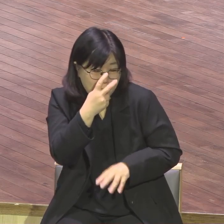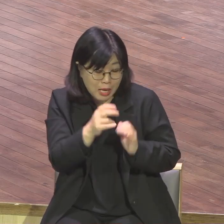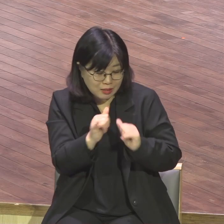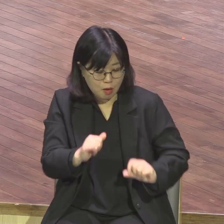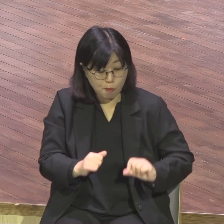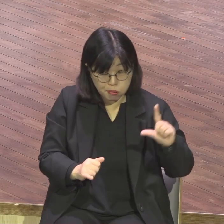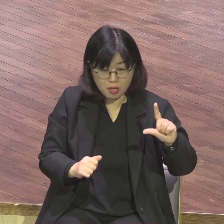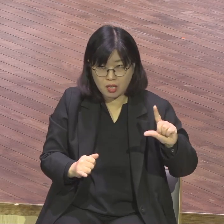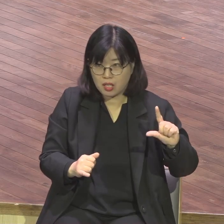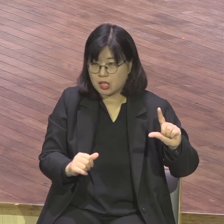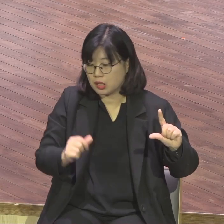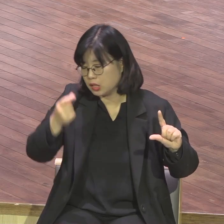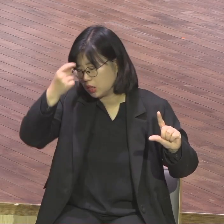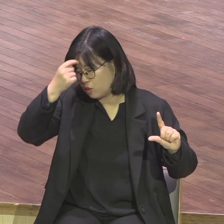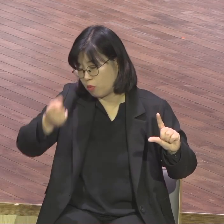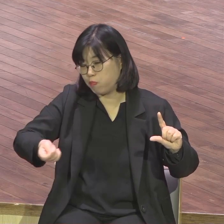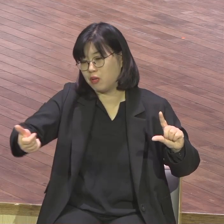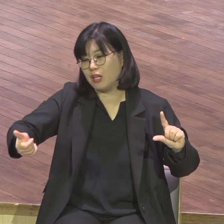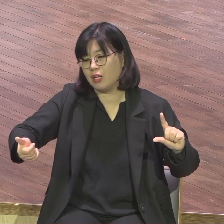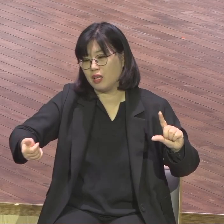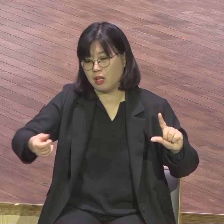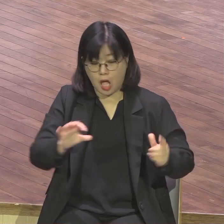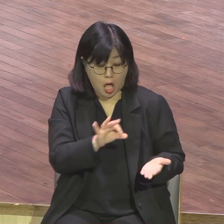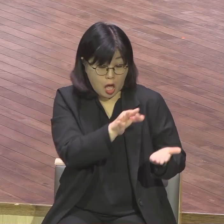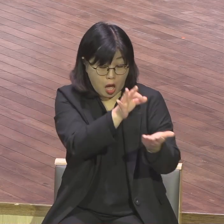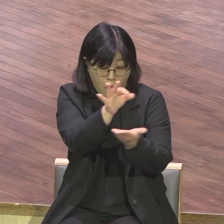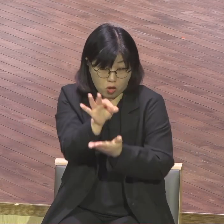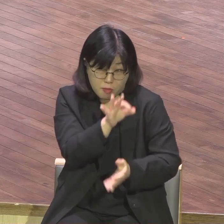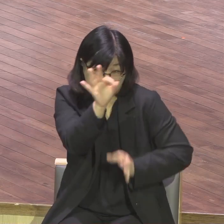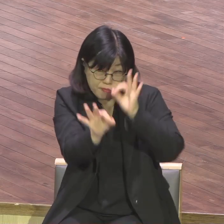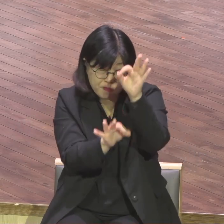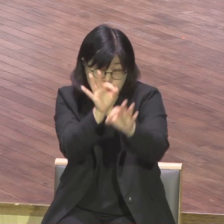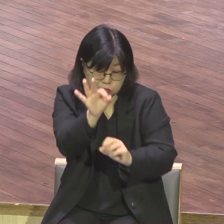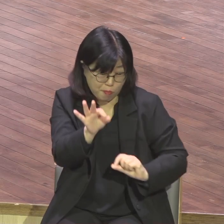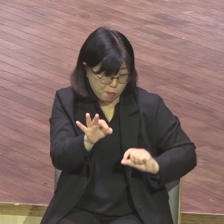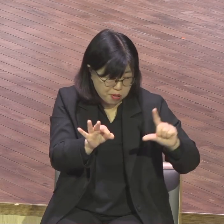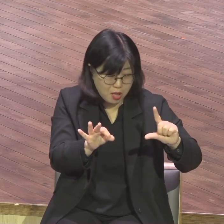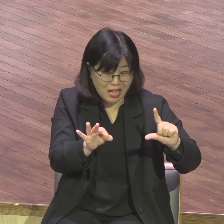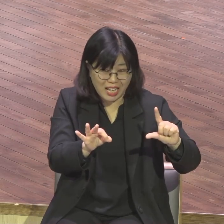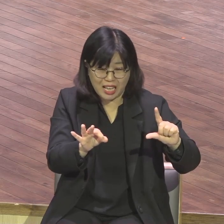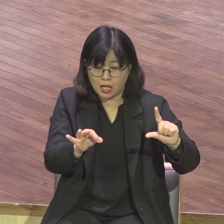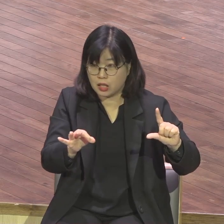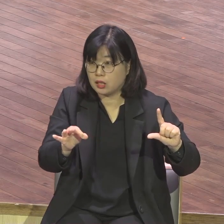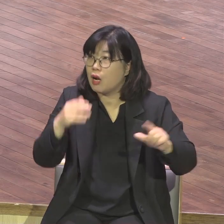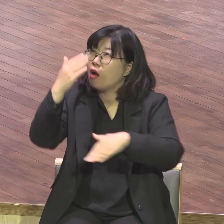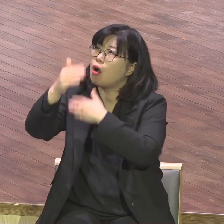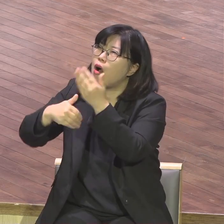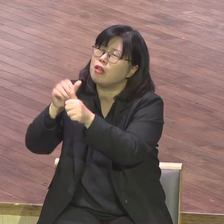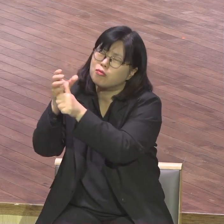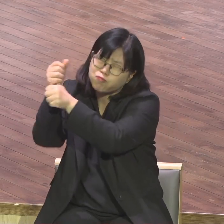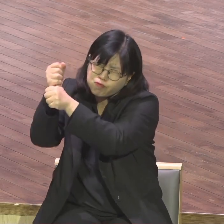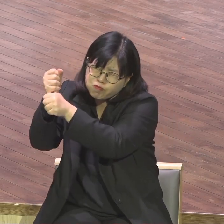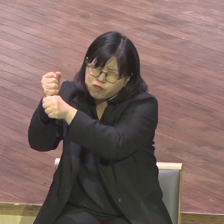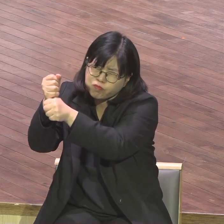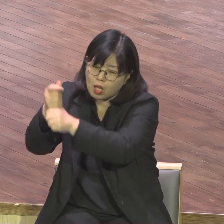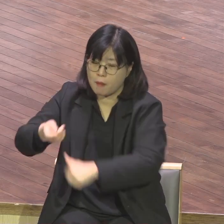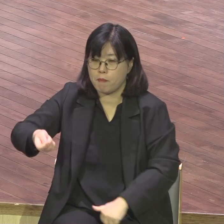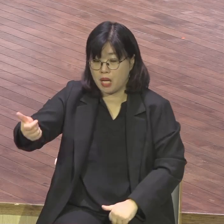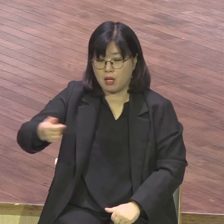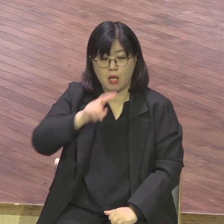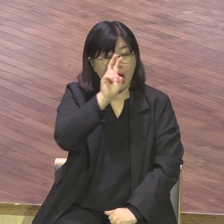많지만 기도하는 사람은 거의 없다. 찬양을 인도하는 사람은 많지만 하나님께 매달리는 사람은 거의